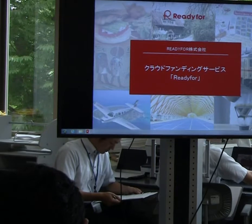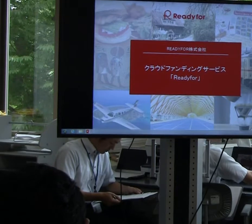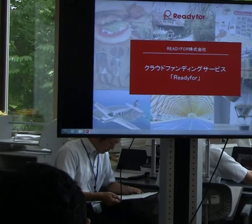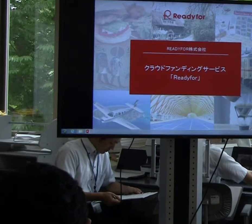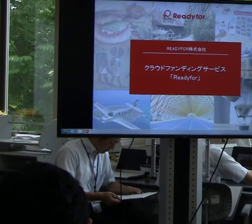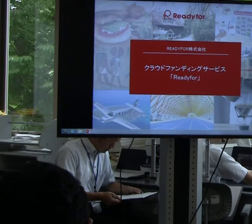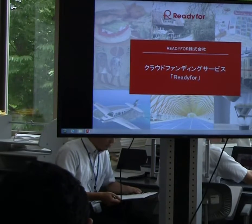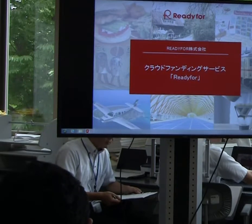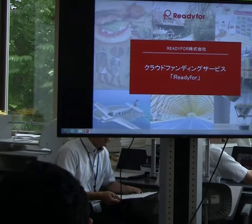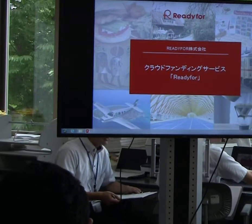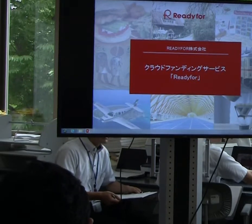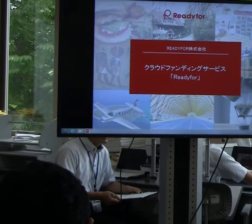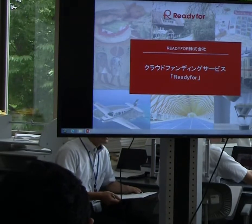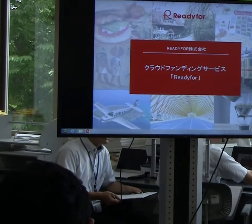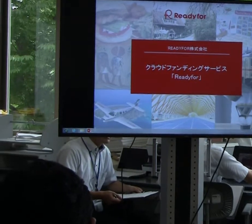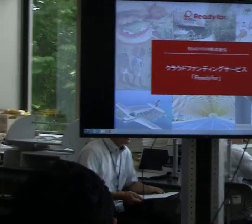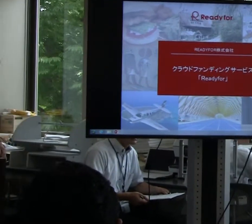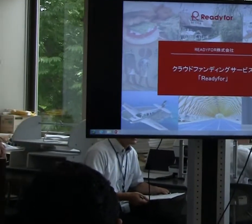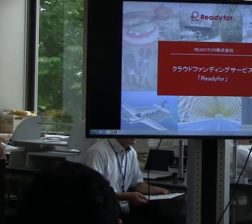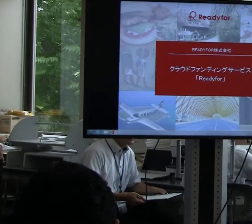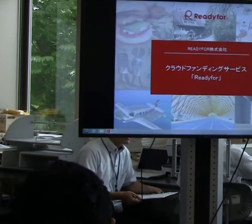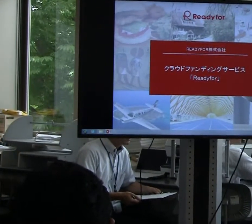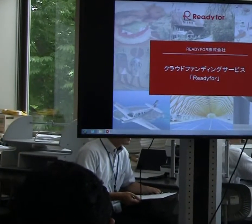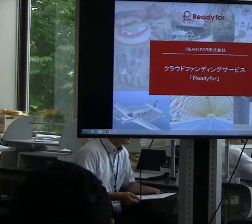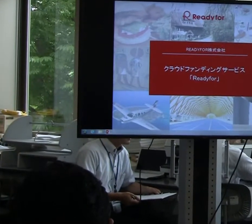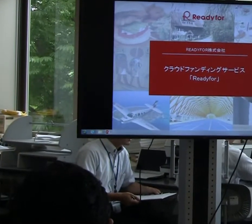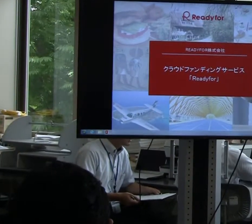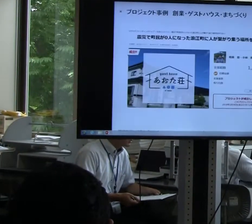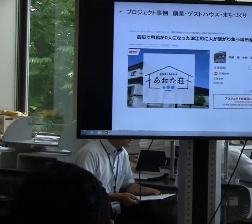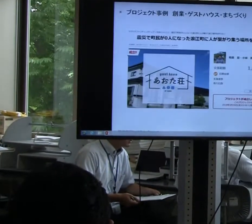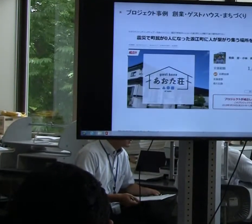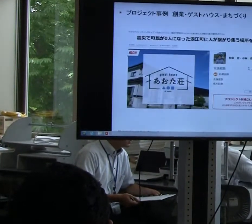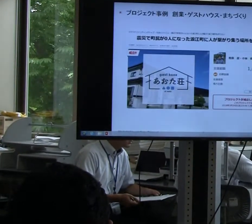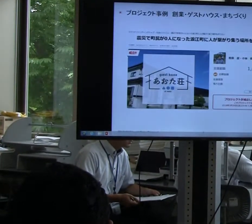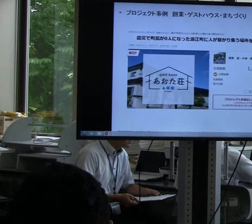説明をさせていただきたいと思います。まず、次お願いします。